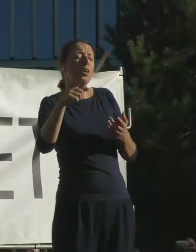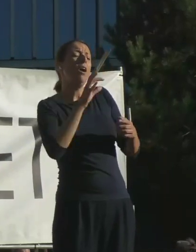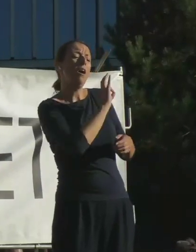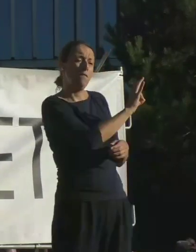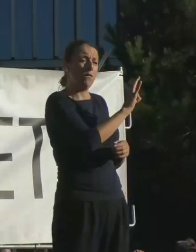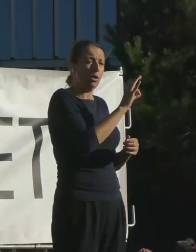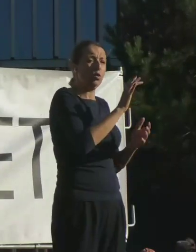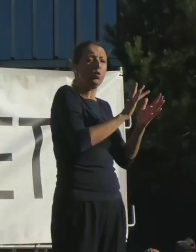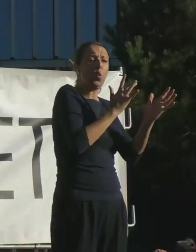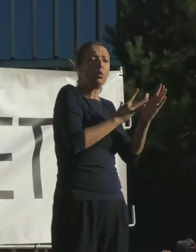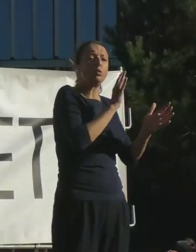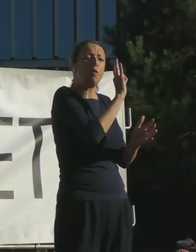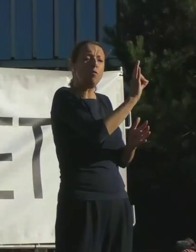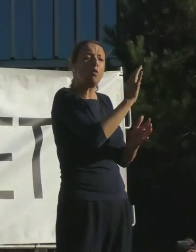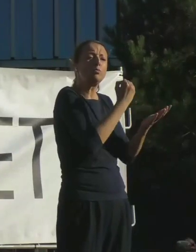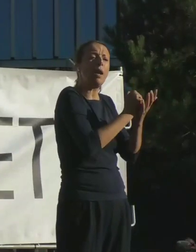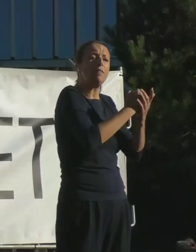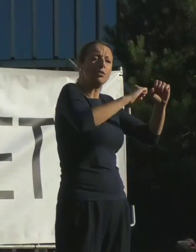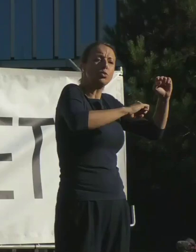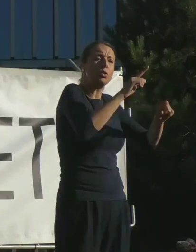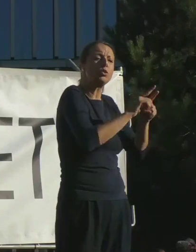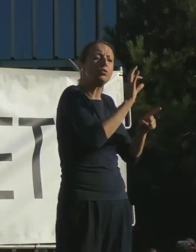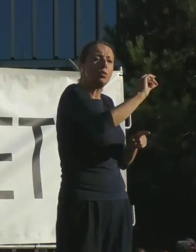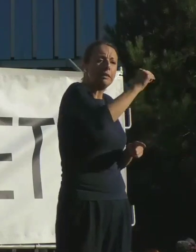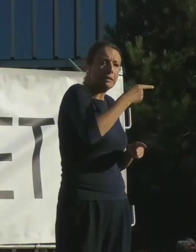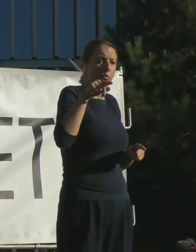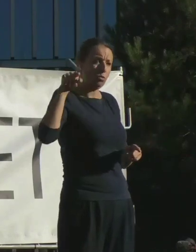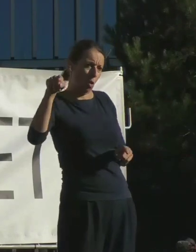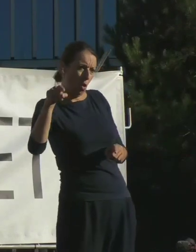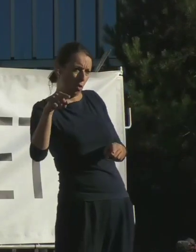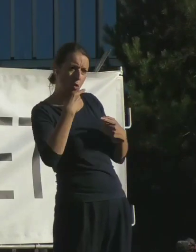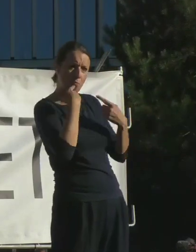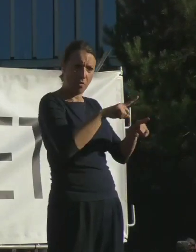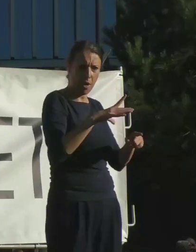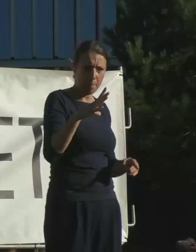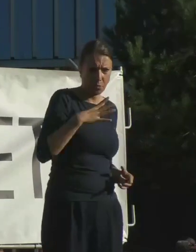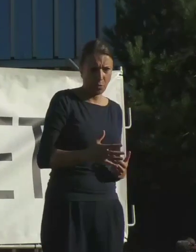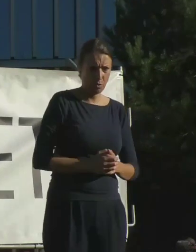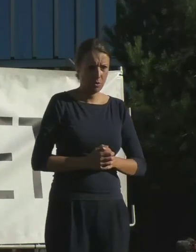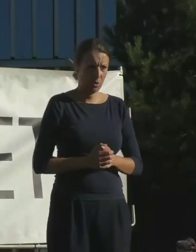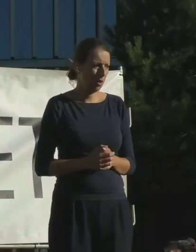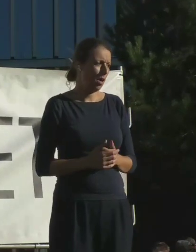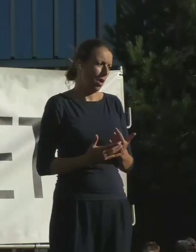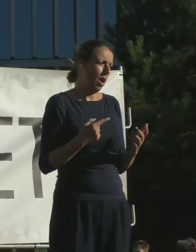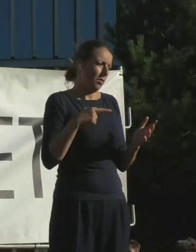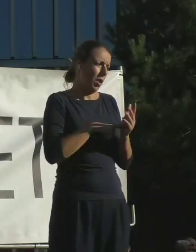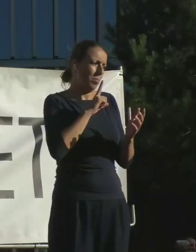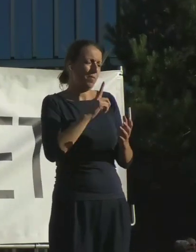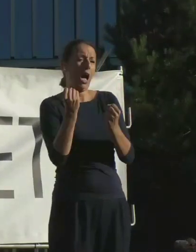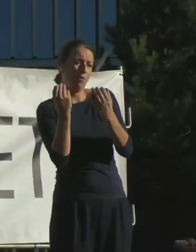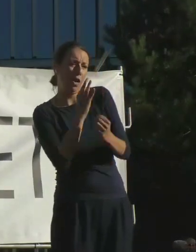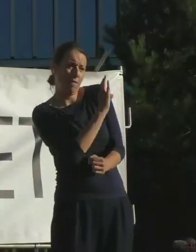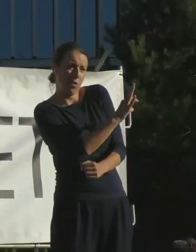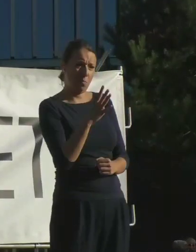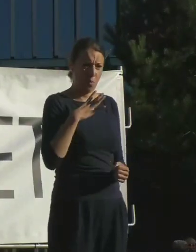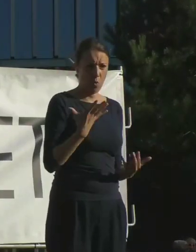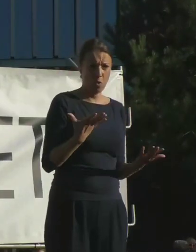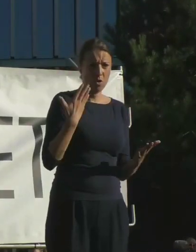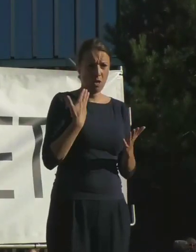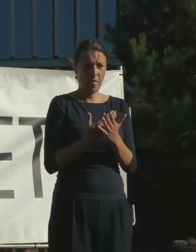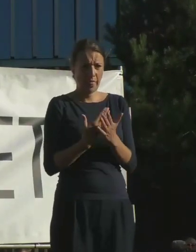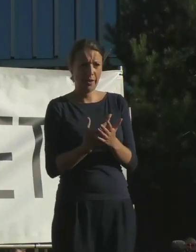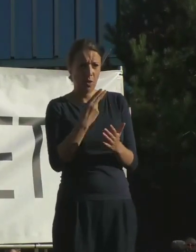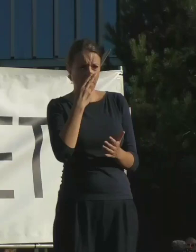on uzyskał na gębę, czyli za obietnicę bycia grzecznym i głosowania prawomyślnie mandat, to